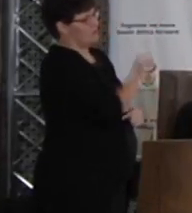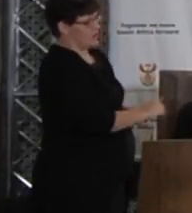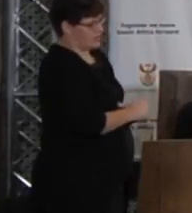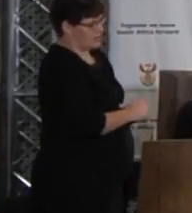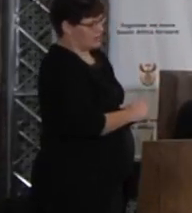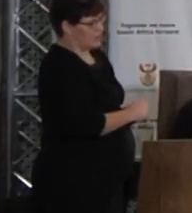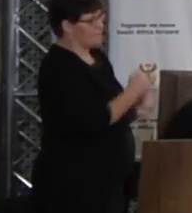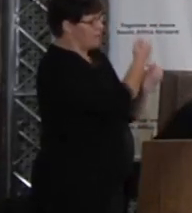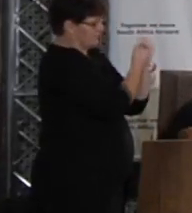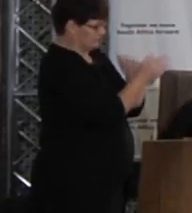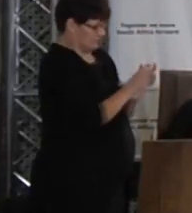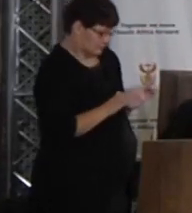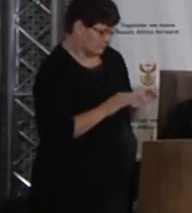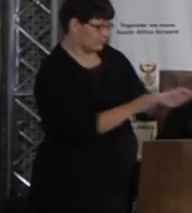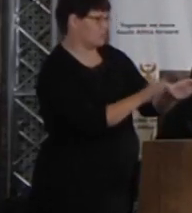kwezokuthutha